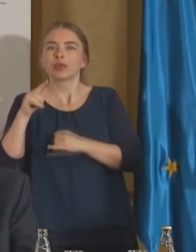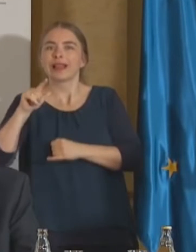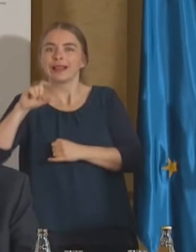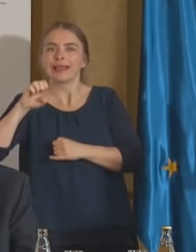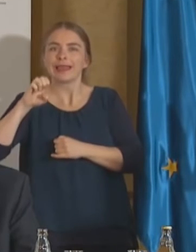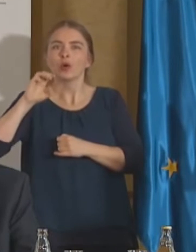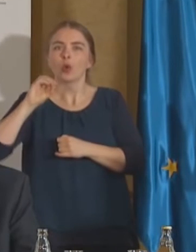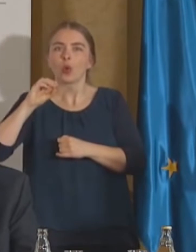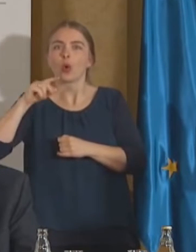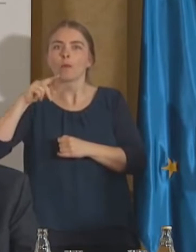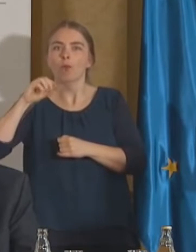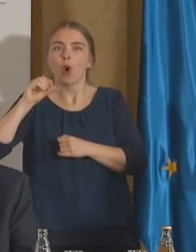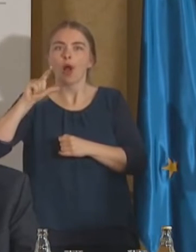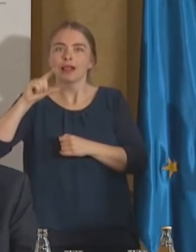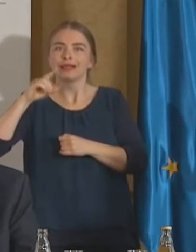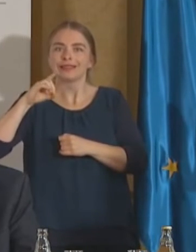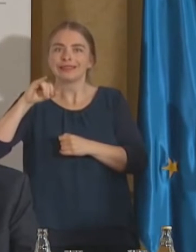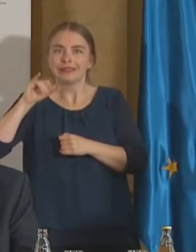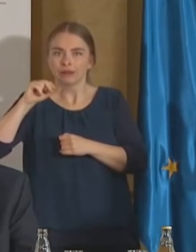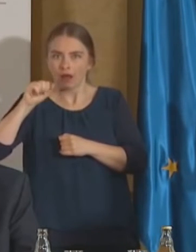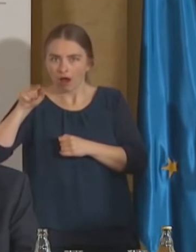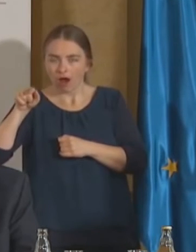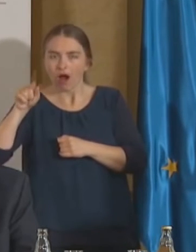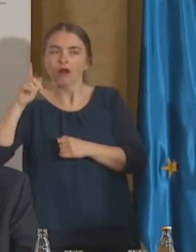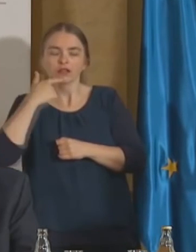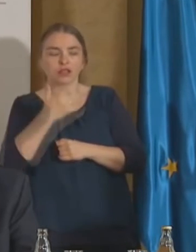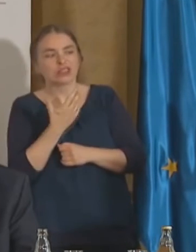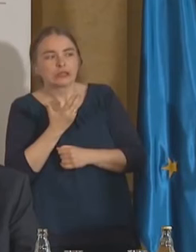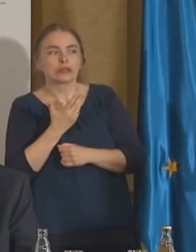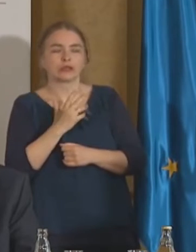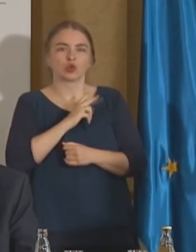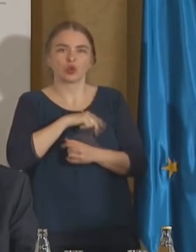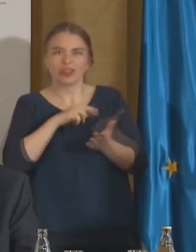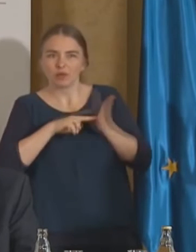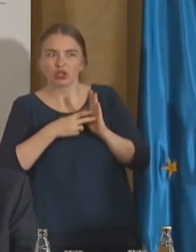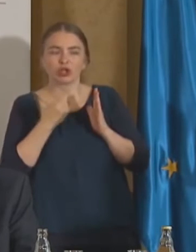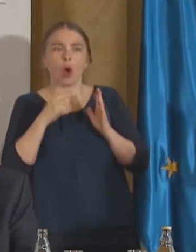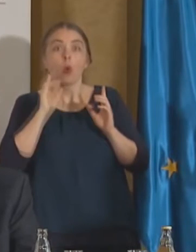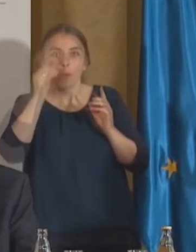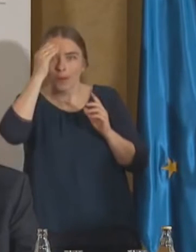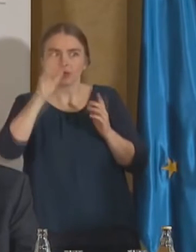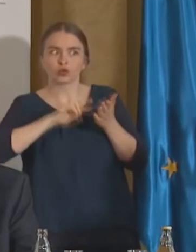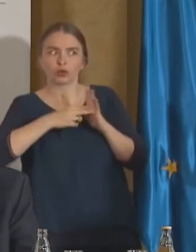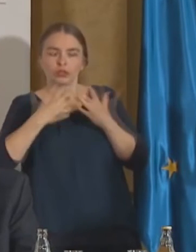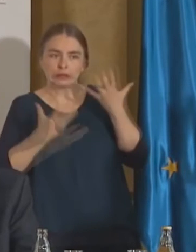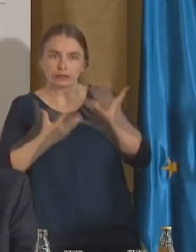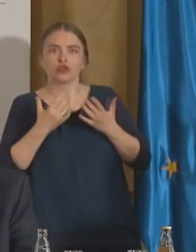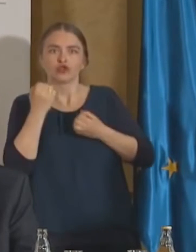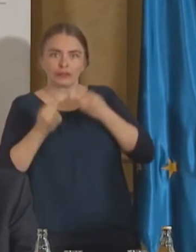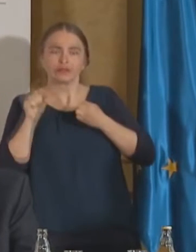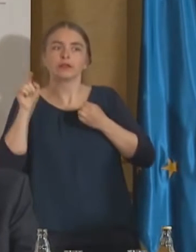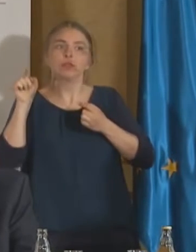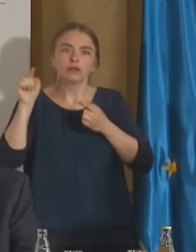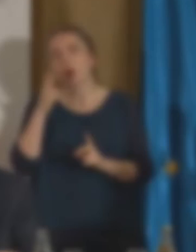hat. Die Frage nämlich, welche auch sozialpolitischen und bildungspolitischen Implikationen so eine Aussetzung der Schulpflicht am Ende